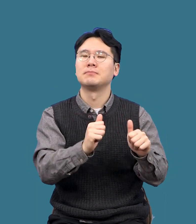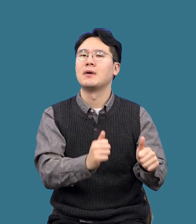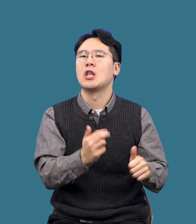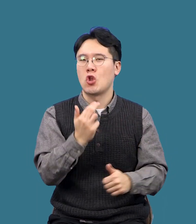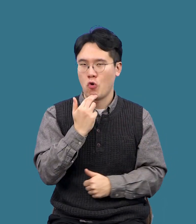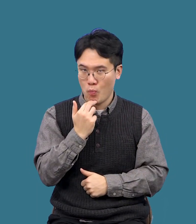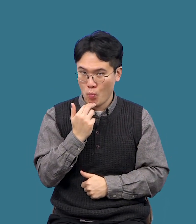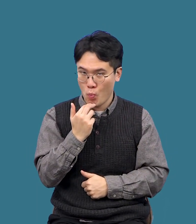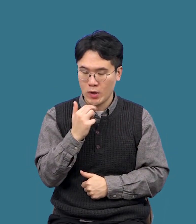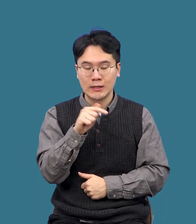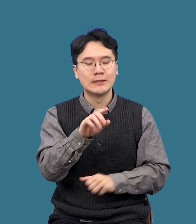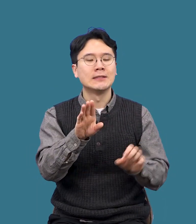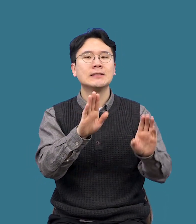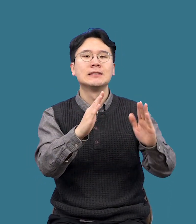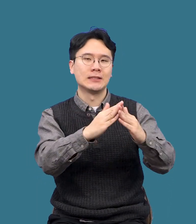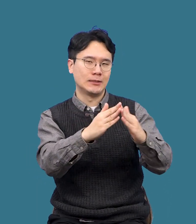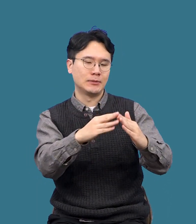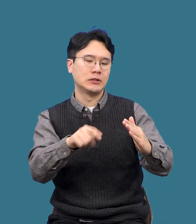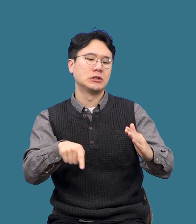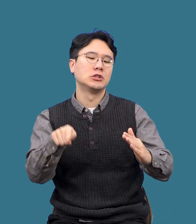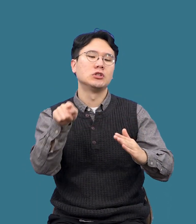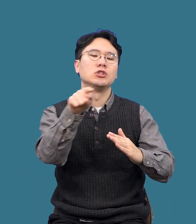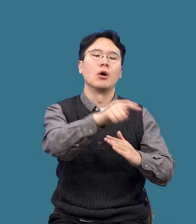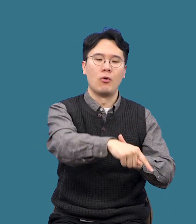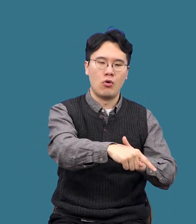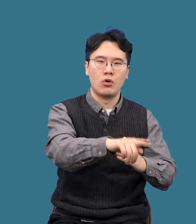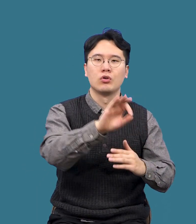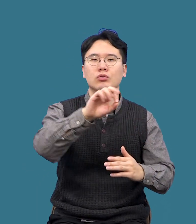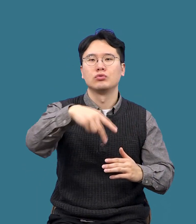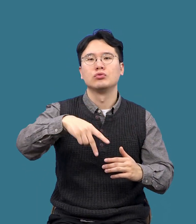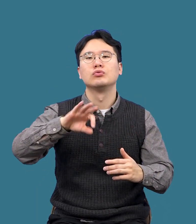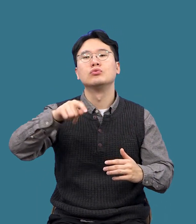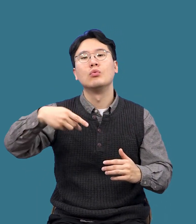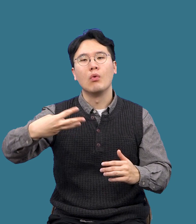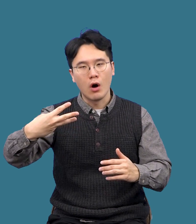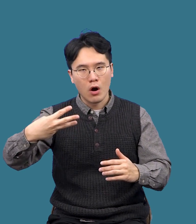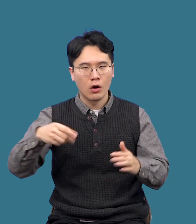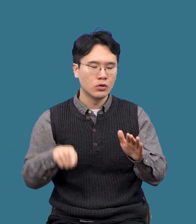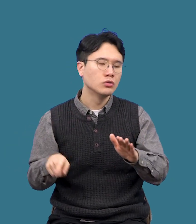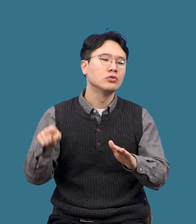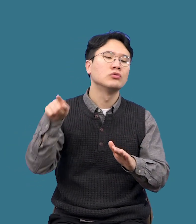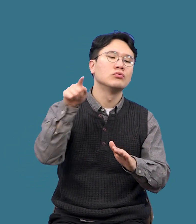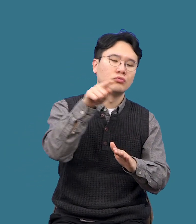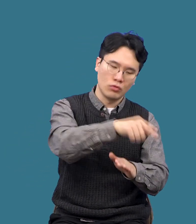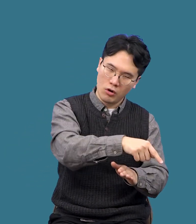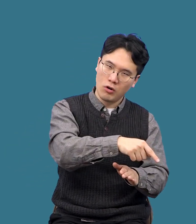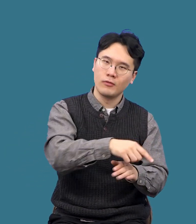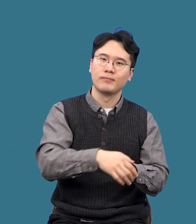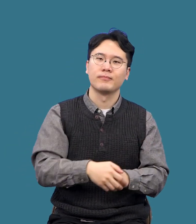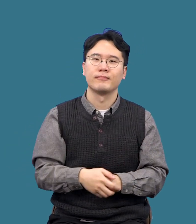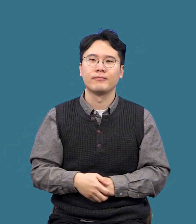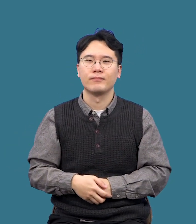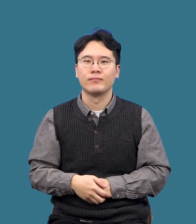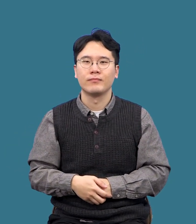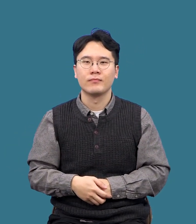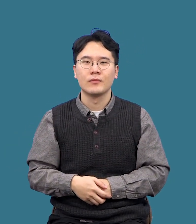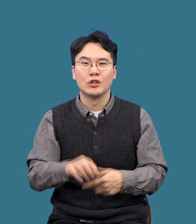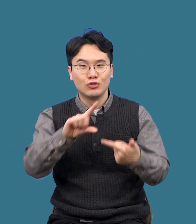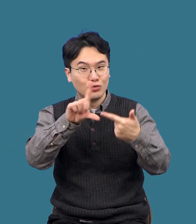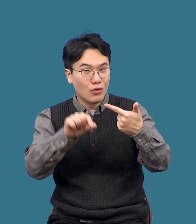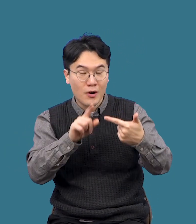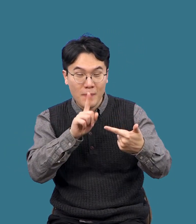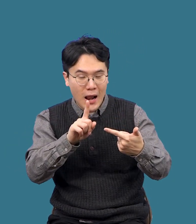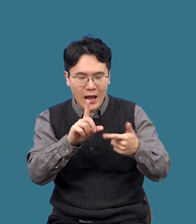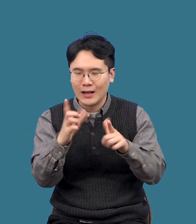뭐예요? 넘어가리라, 유월하리라 말이에요. 유월이란 말이 1, 2, 3, 4, 5, 6, 6월이 아니고 넘어간다는